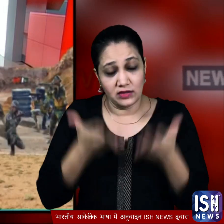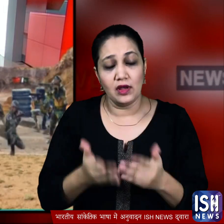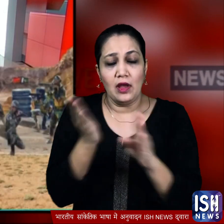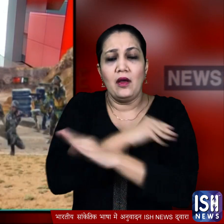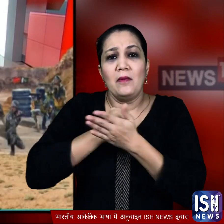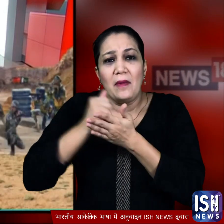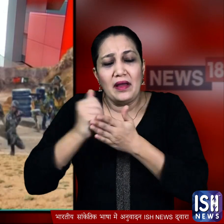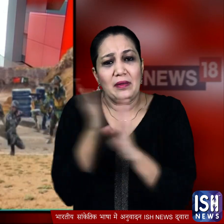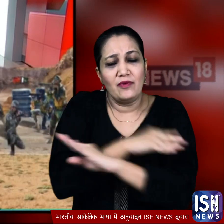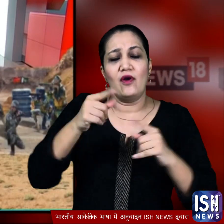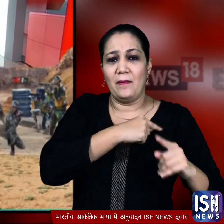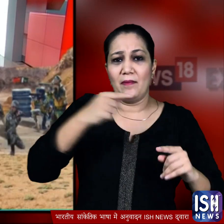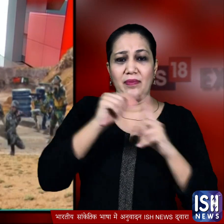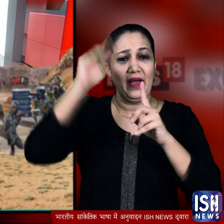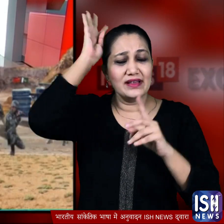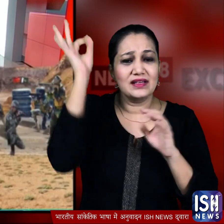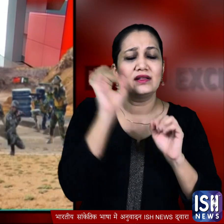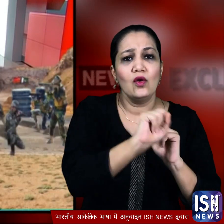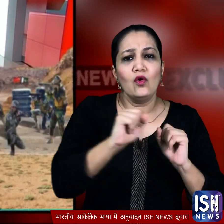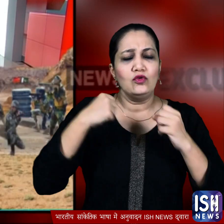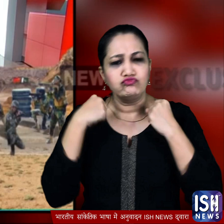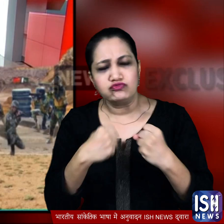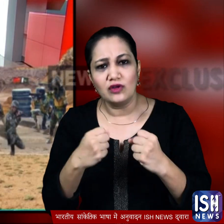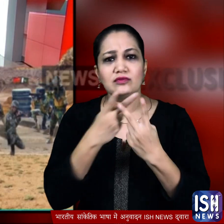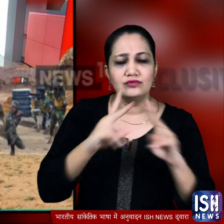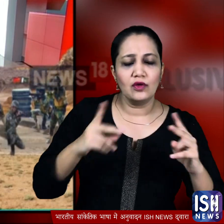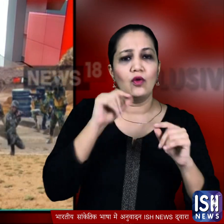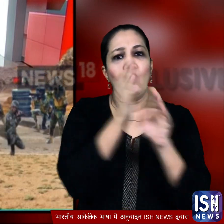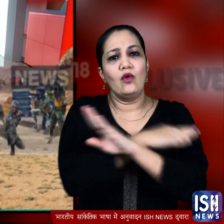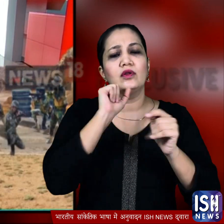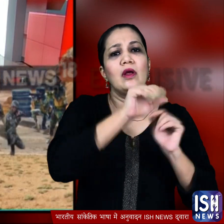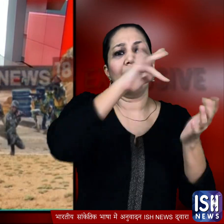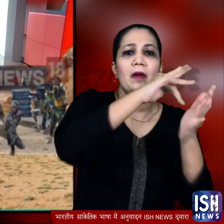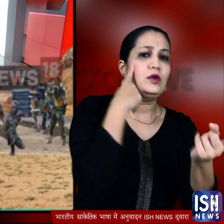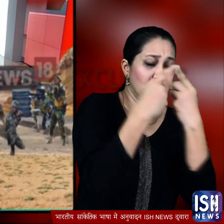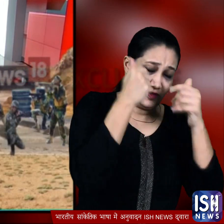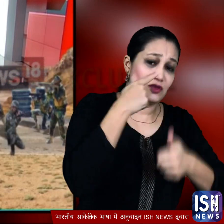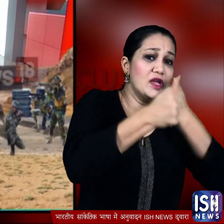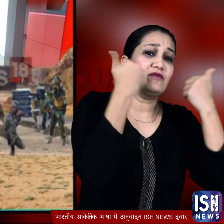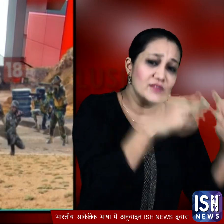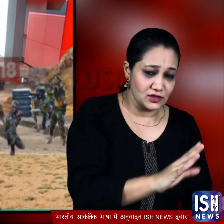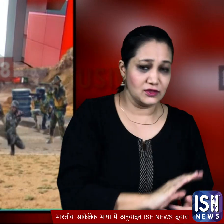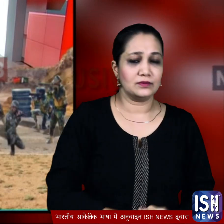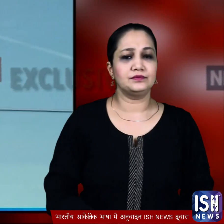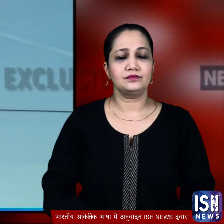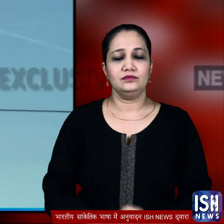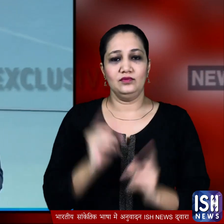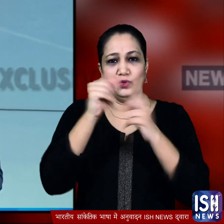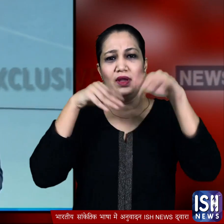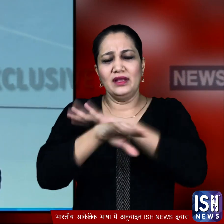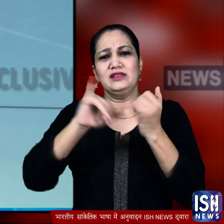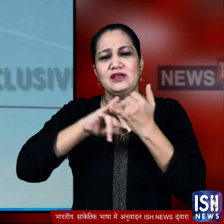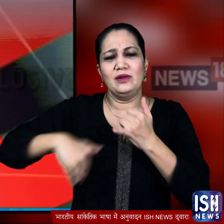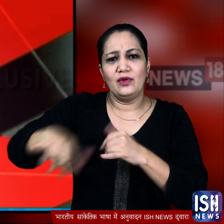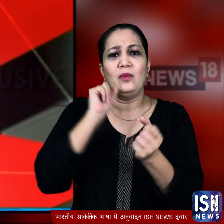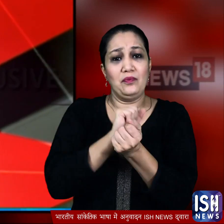अभ्यास से पहले ही पाकिस्तान की सेना ने इस एयर डिफेंस सिस्टम की ताकत को अपने सरगोधा एयरबेस पर परखा था। उत्तर प्रदेश के